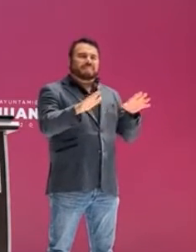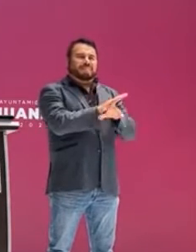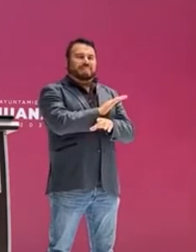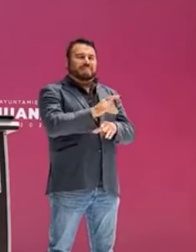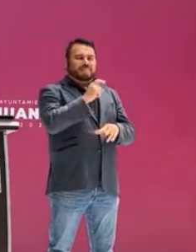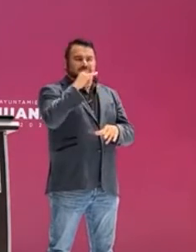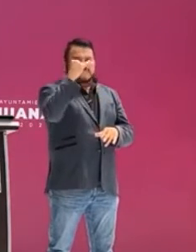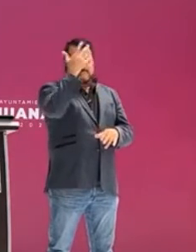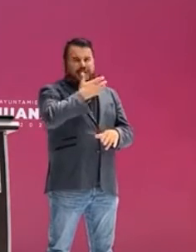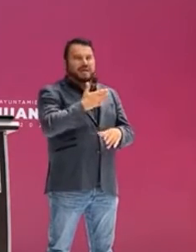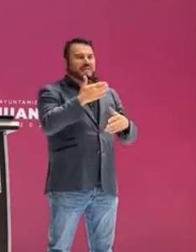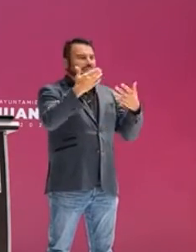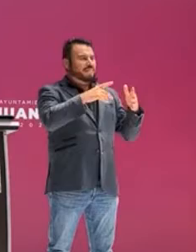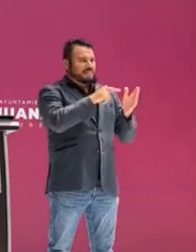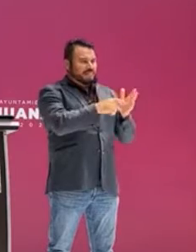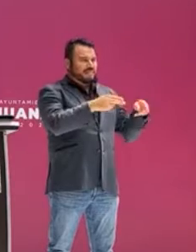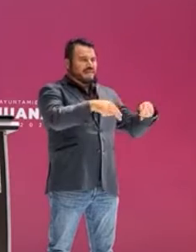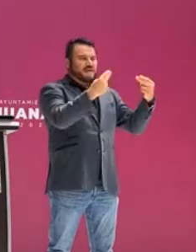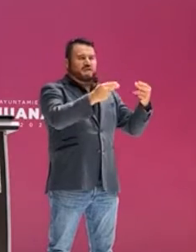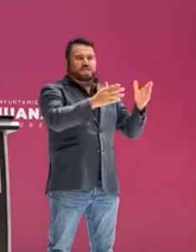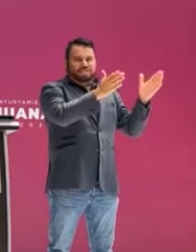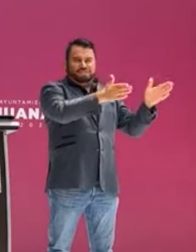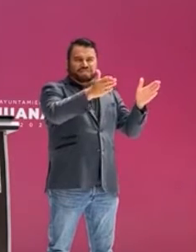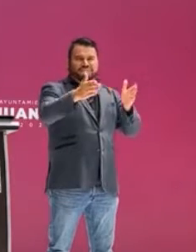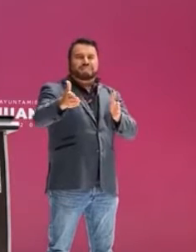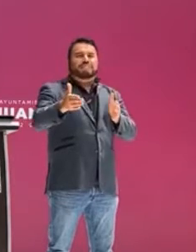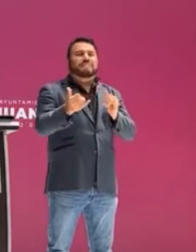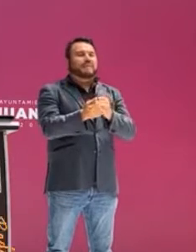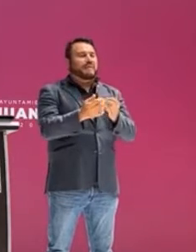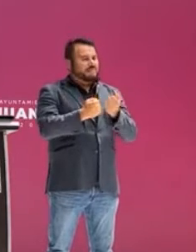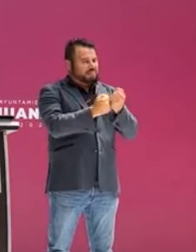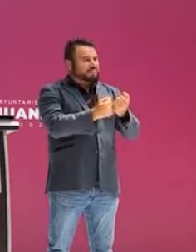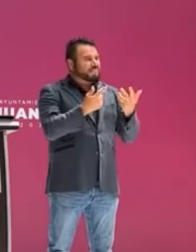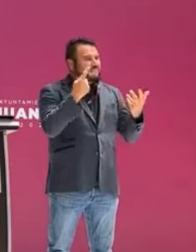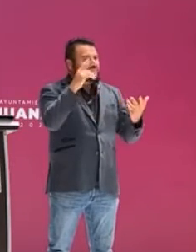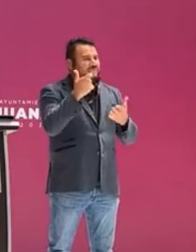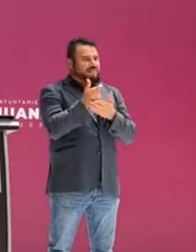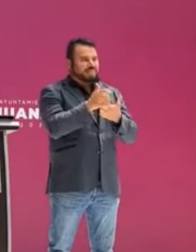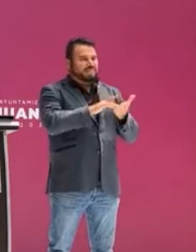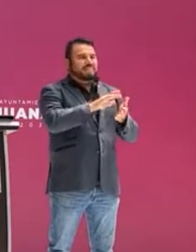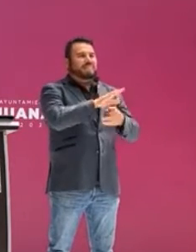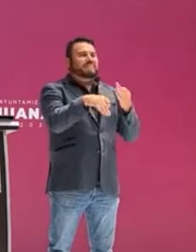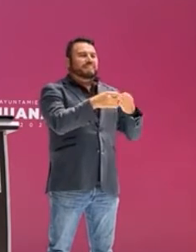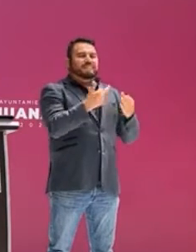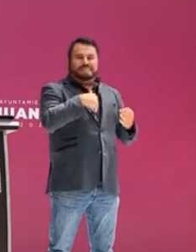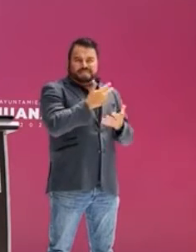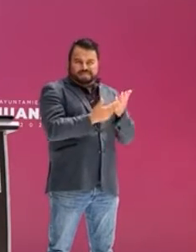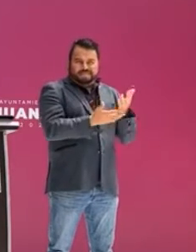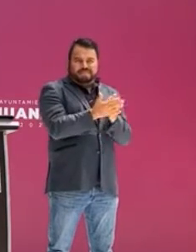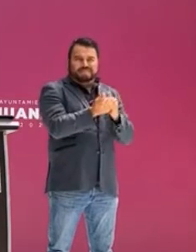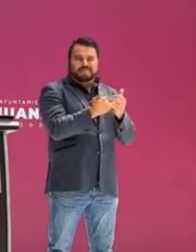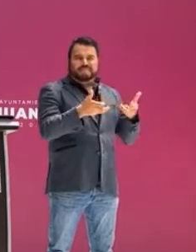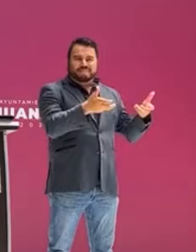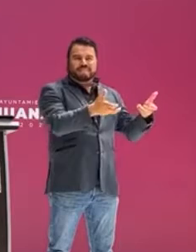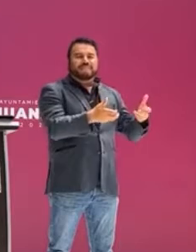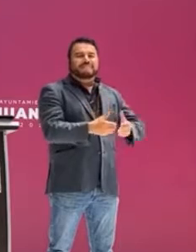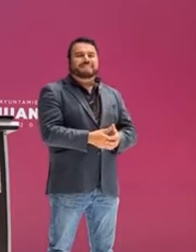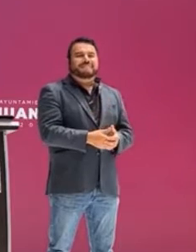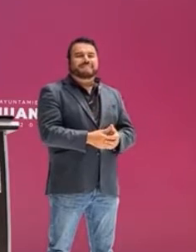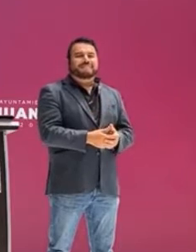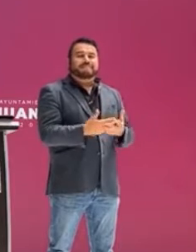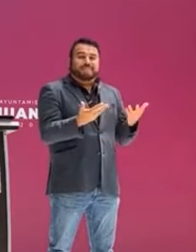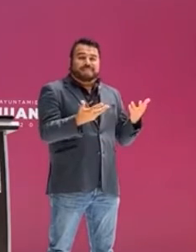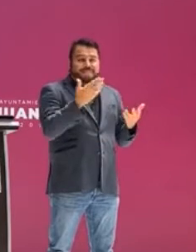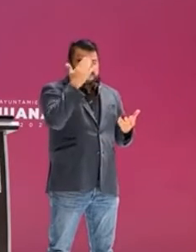un impulso económico a todas las cosas que nosotros hacemos en las calles. Como bien saben, todo comerciante ambulante desde